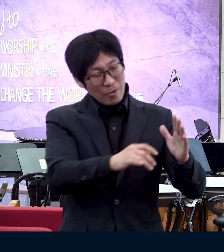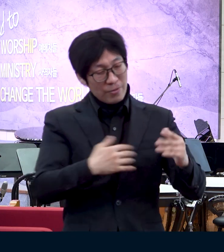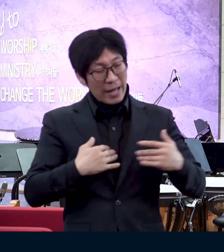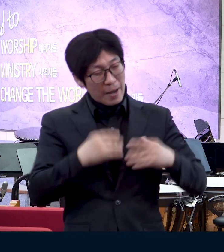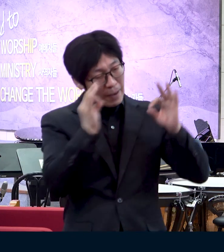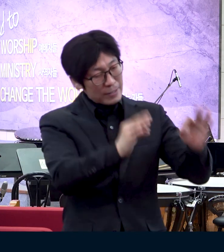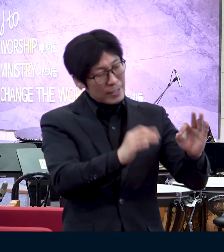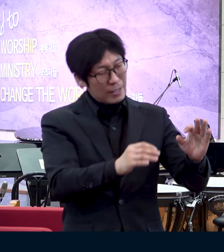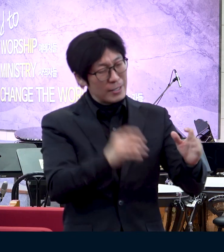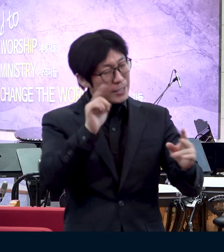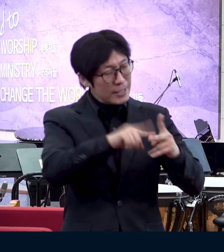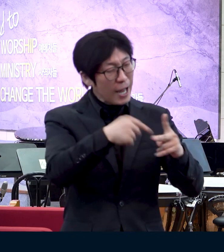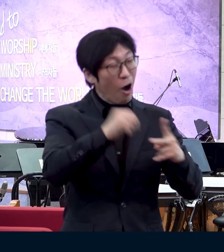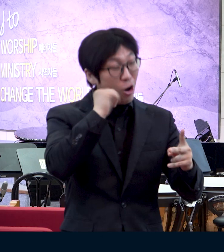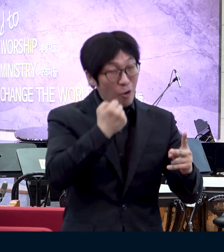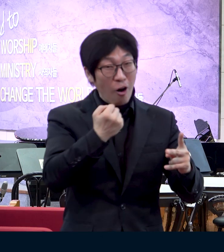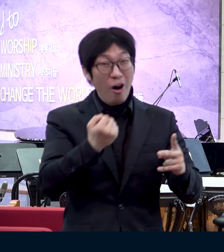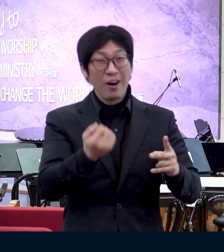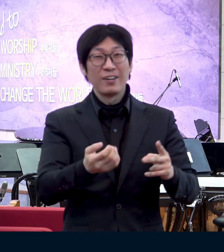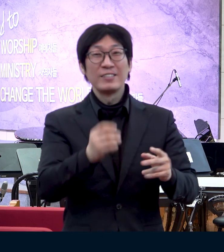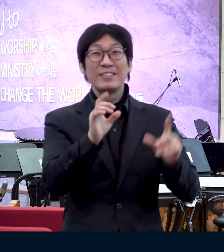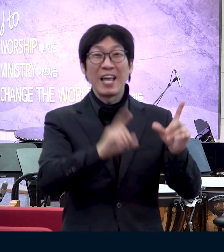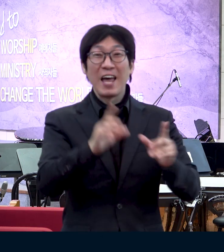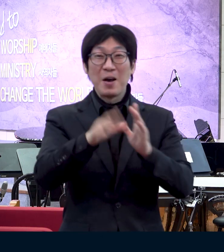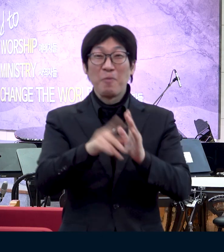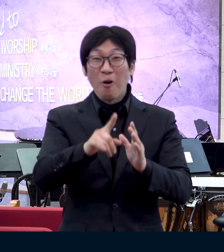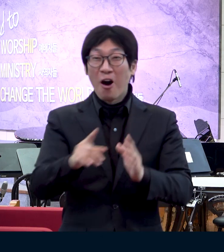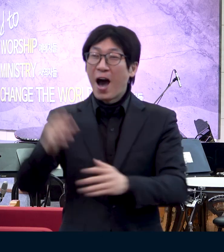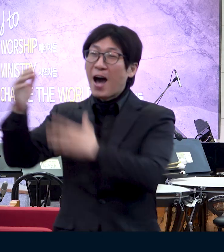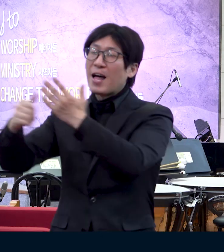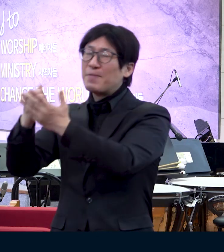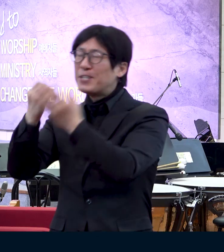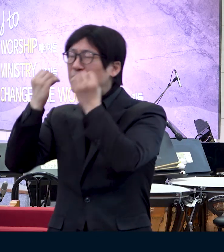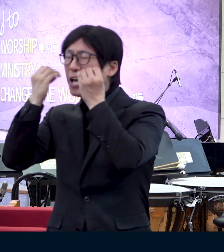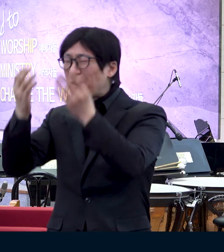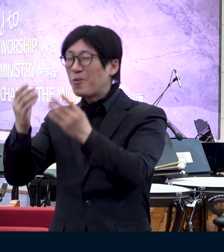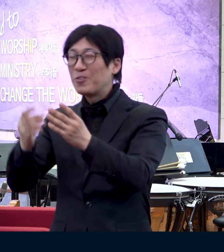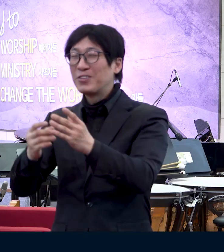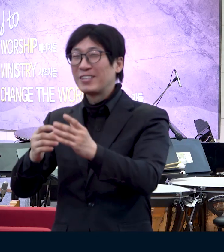그렇게 생각하세요. 그리고 오늘 가서 특수작물 이렇게 얘기하세요.